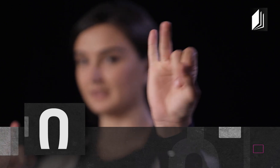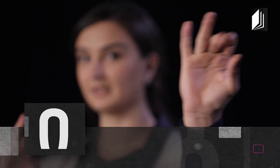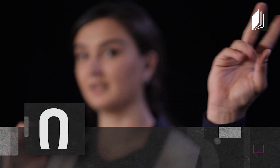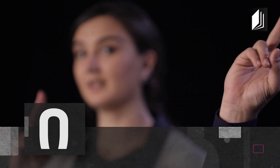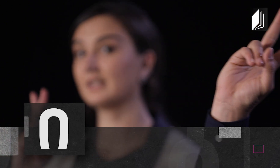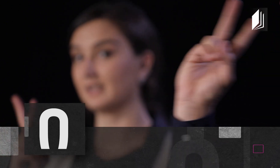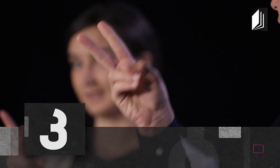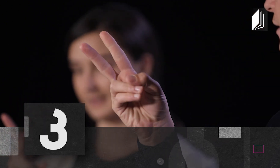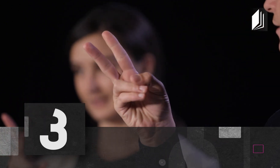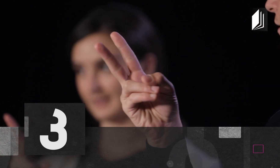K.